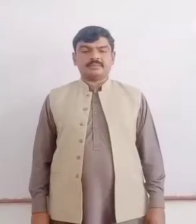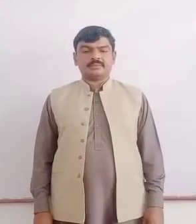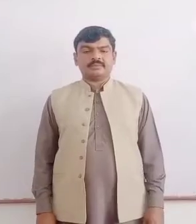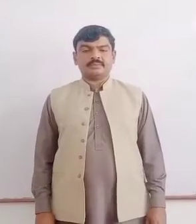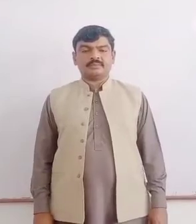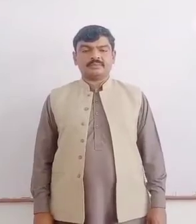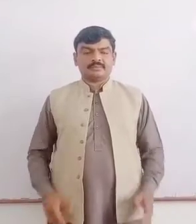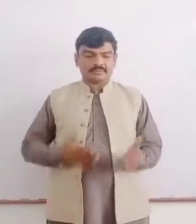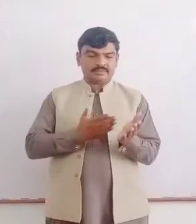سفر،